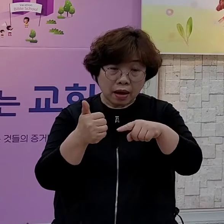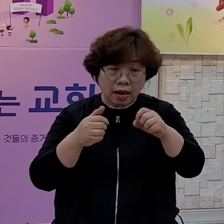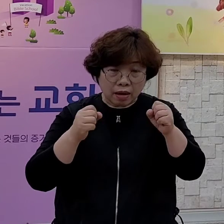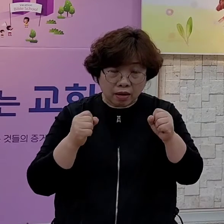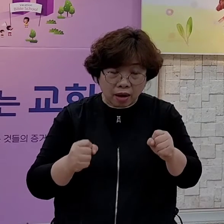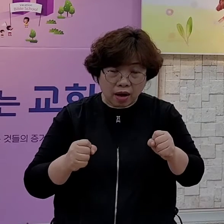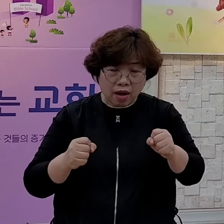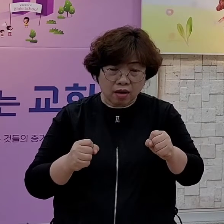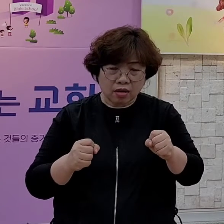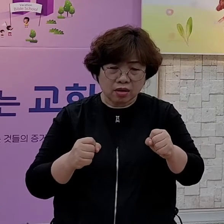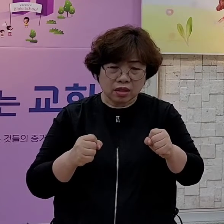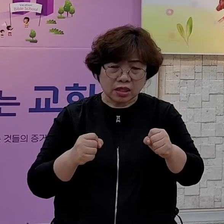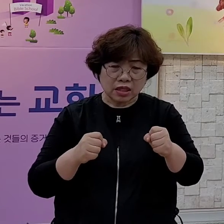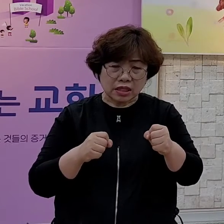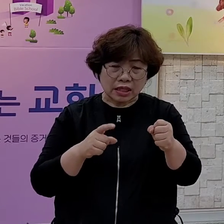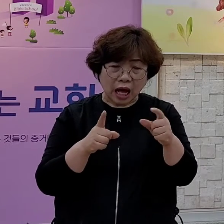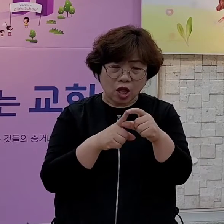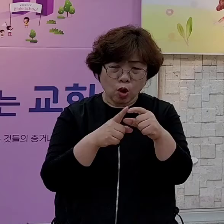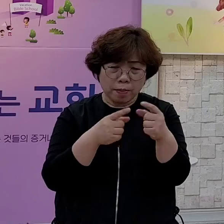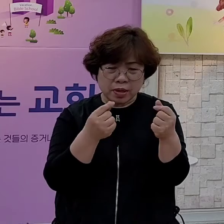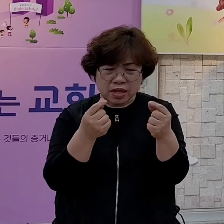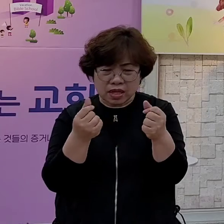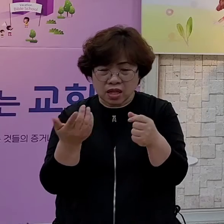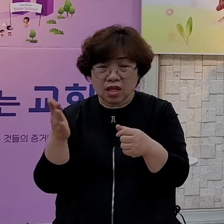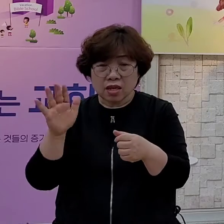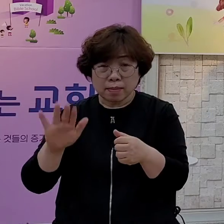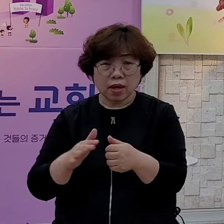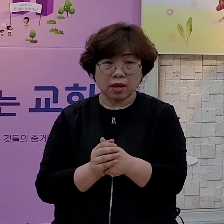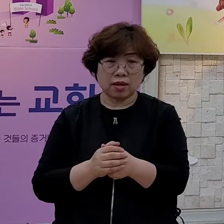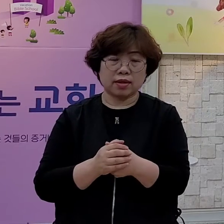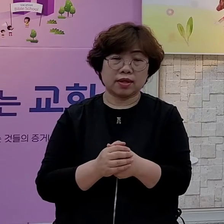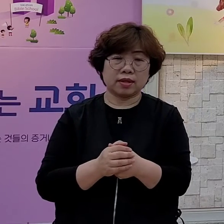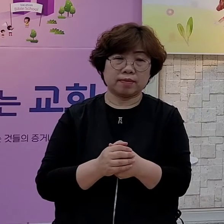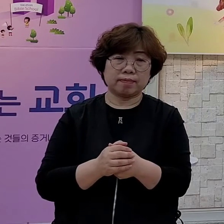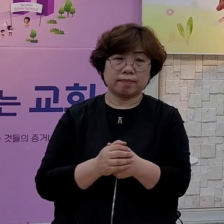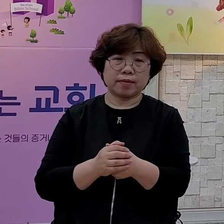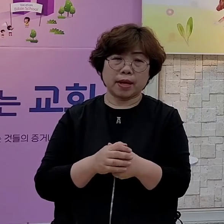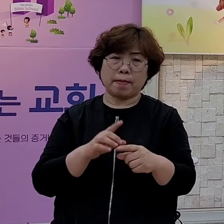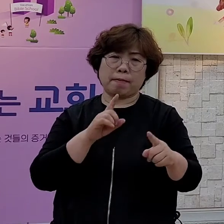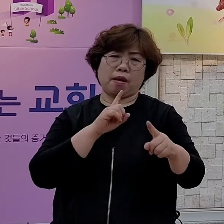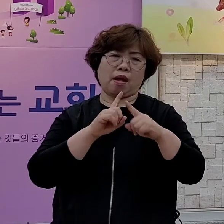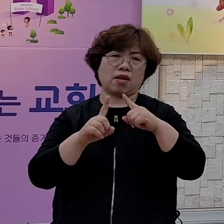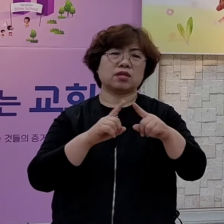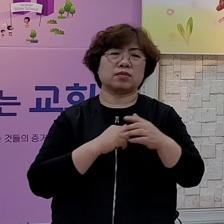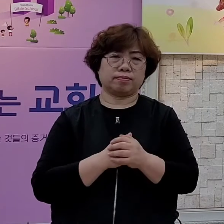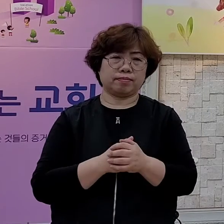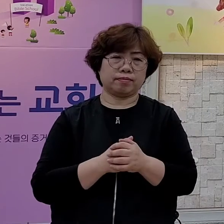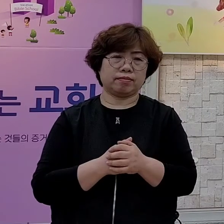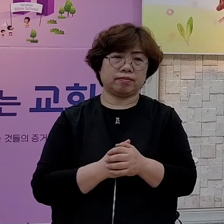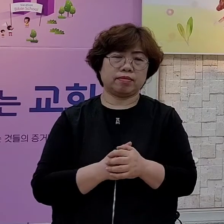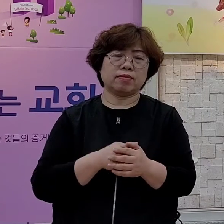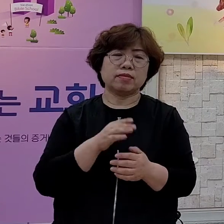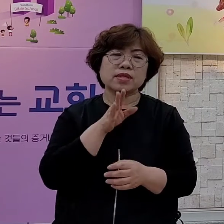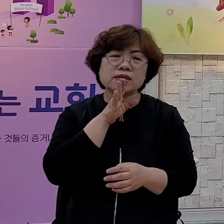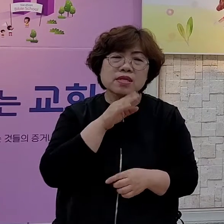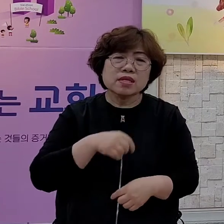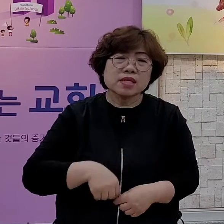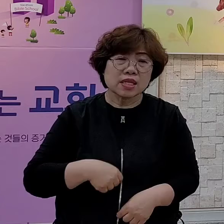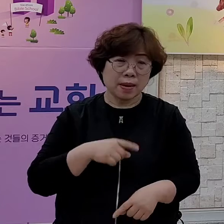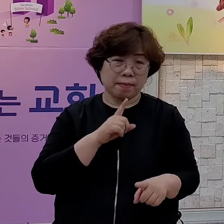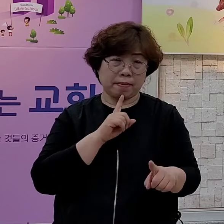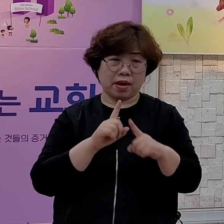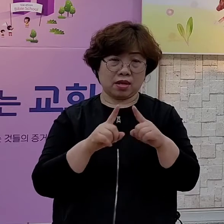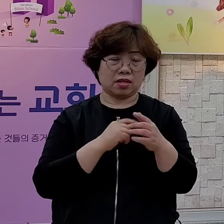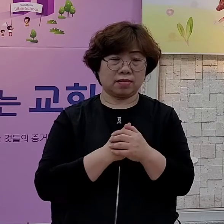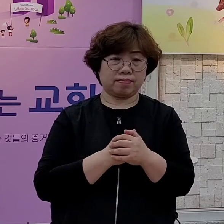것과 비슷하지만 특별히 야고보는 이 두 번째 비결을 말씀이라고 합니다. 진리의 말씀 안에 거해야